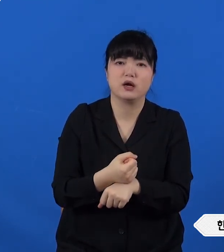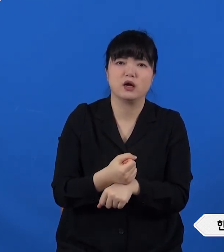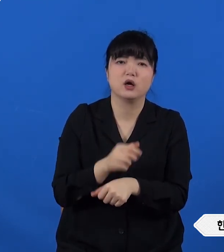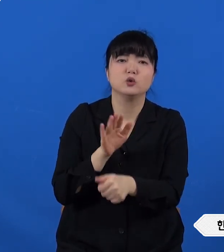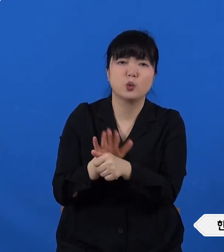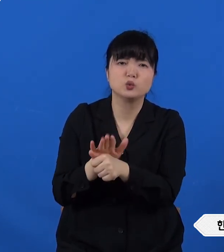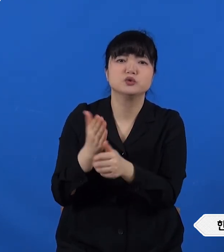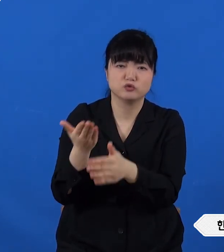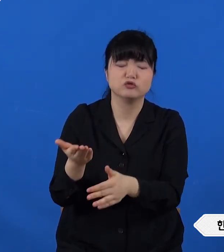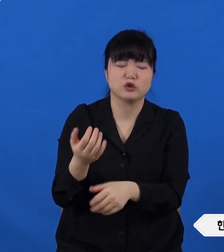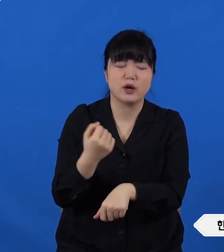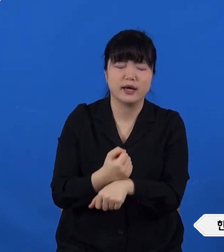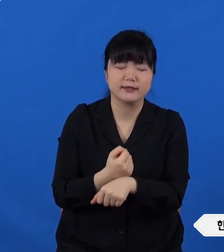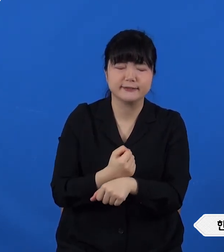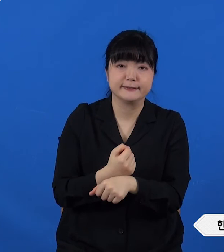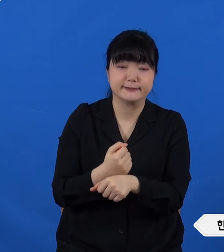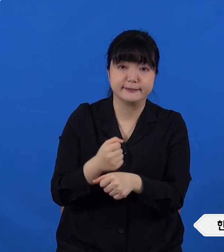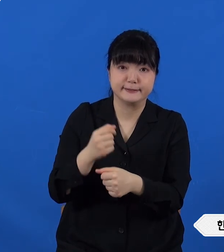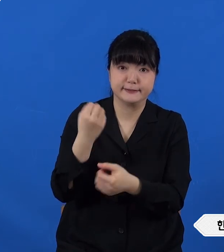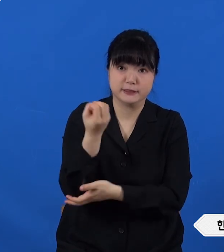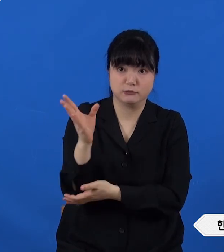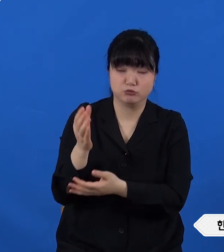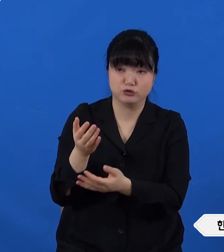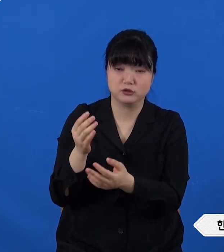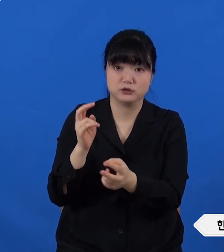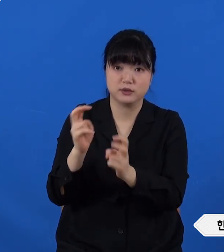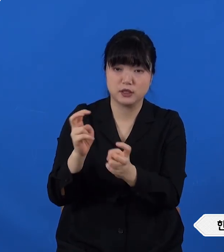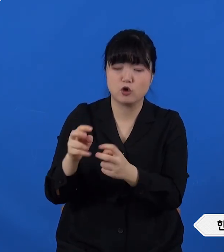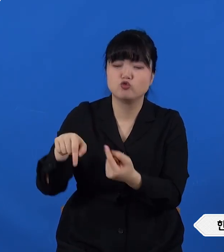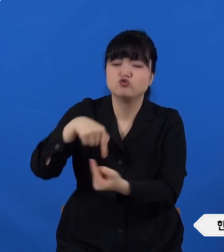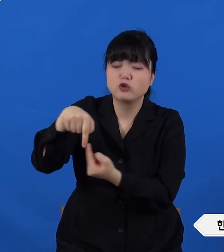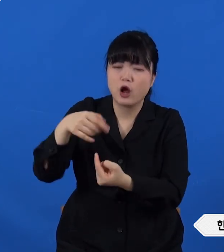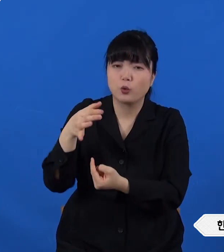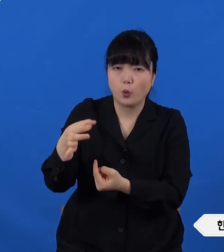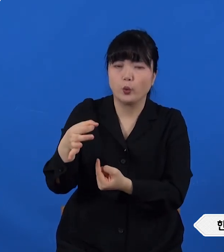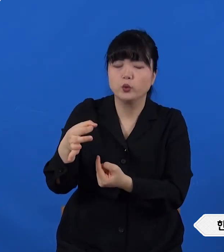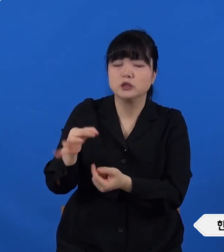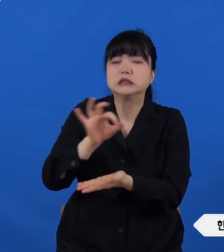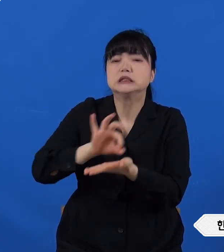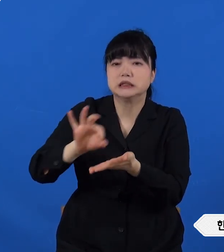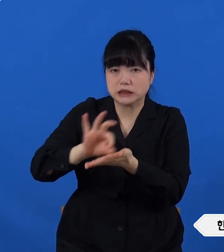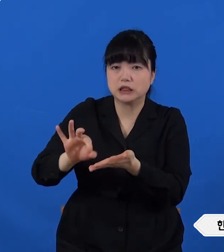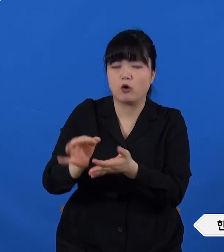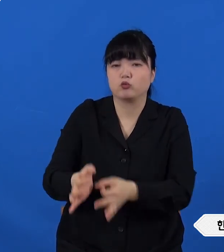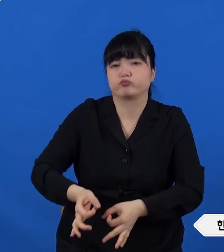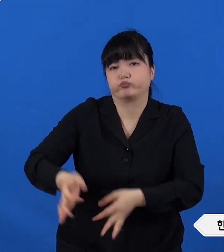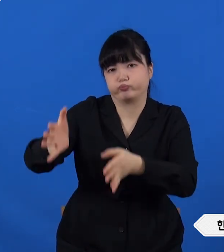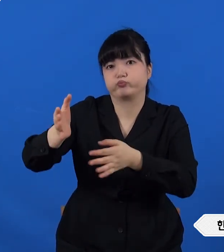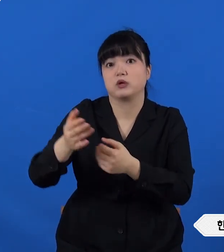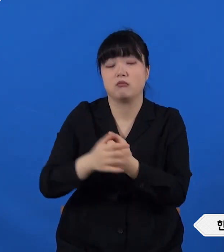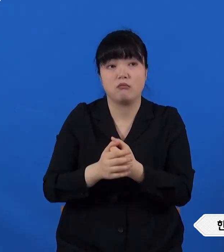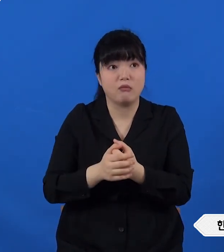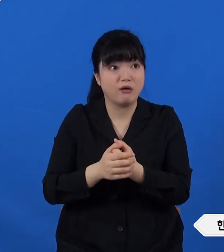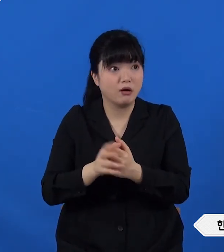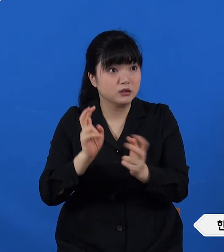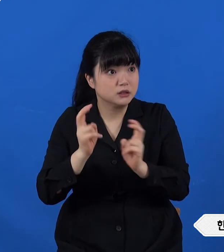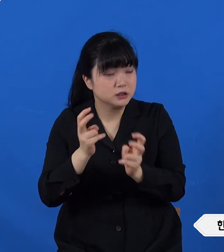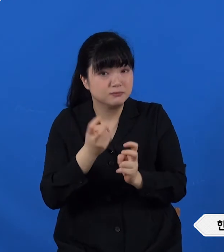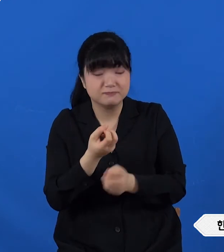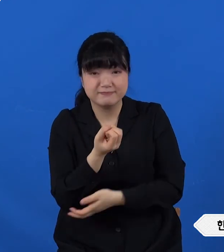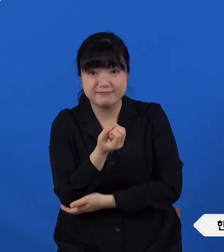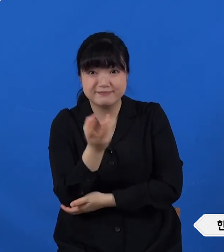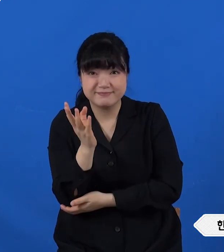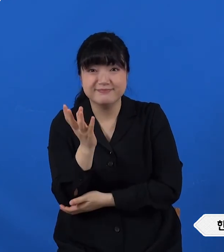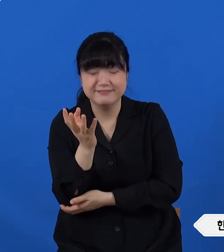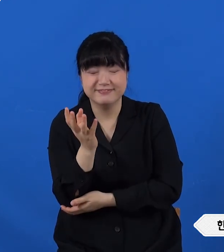그 신문사의 거금을 운영기금으로 기탁을 했습니다. 신문사가 그냥 위기를